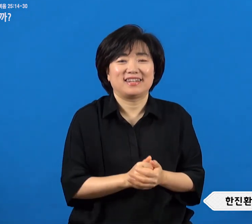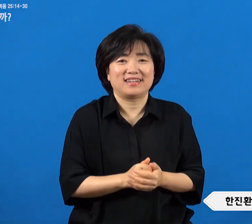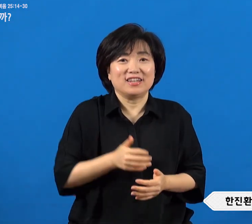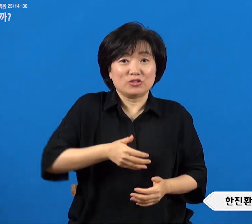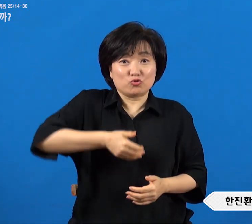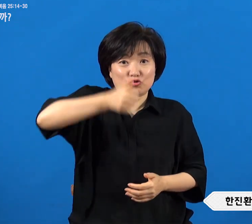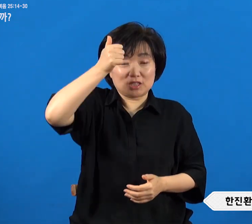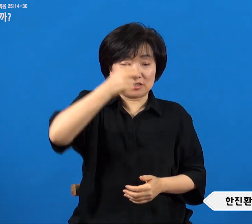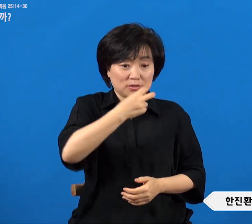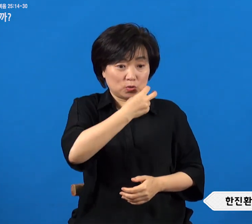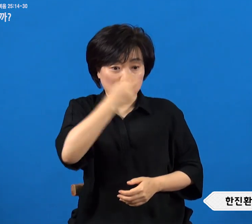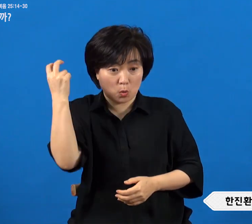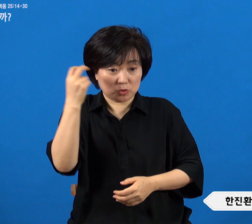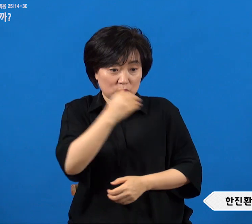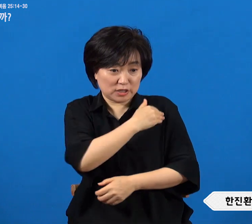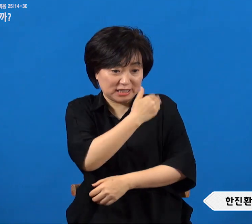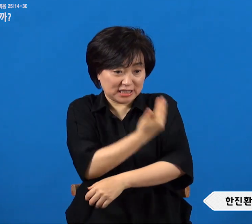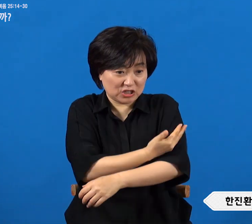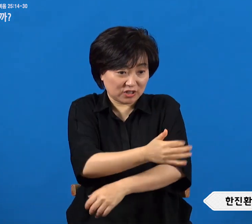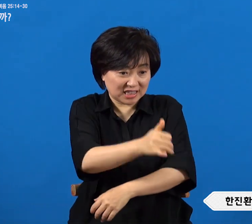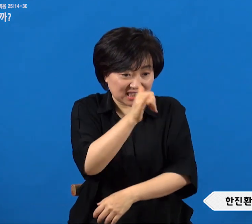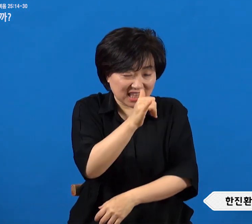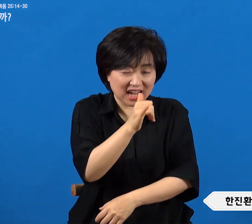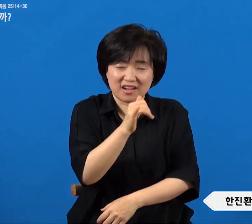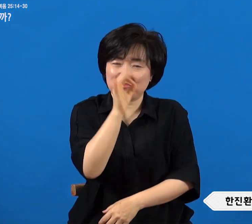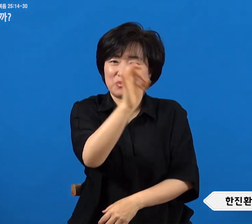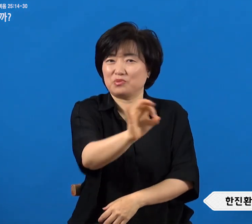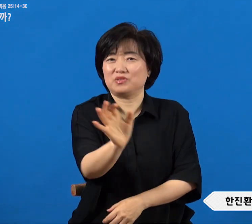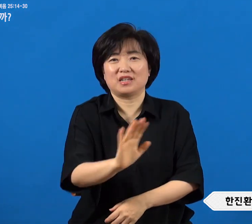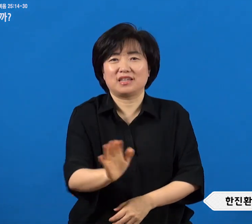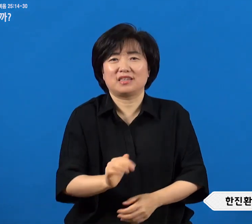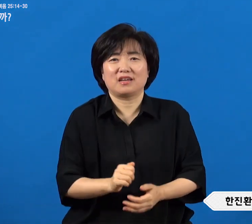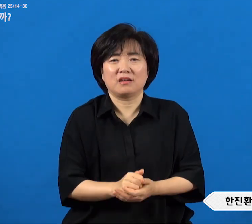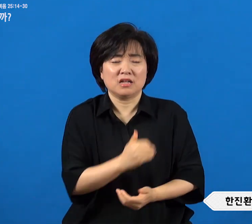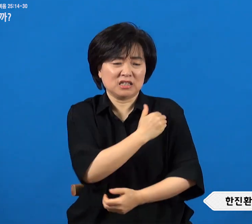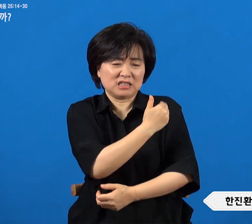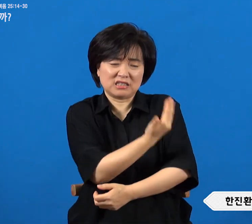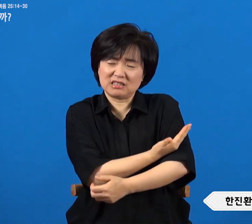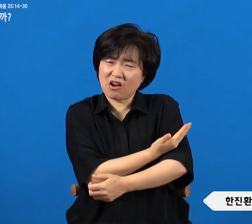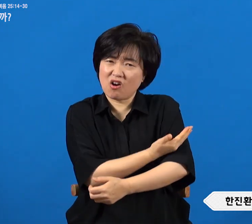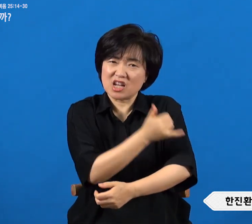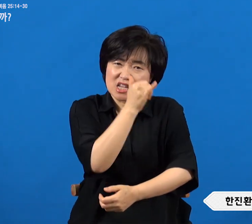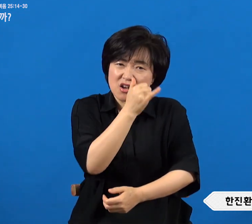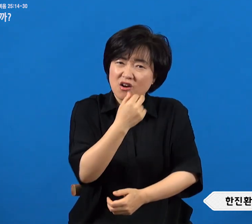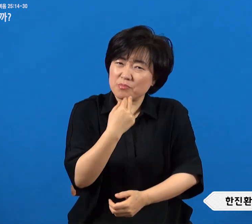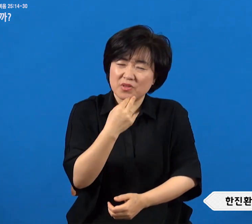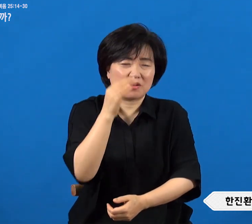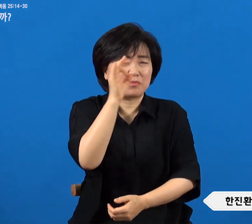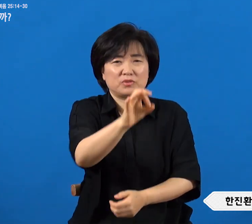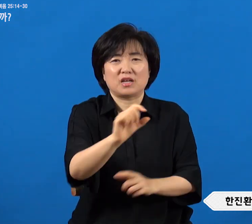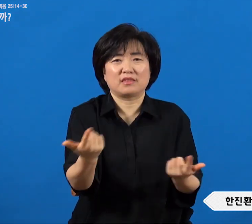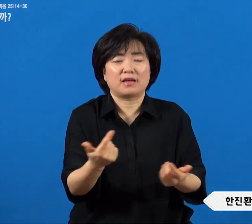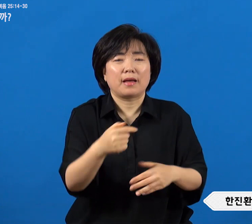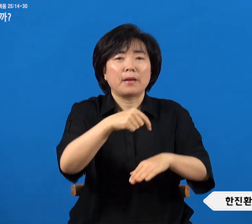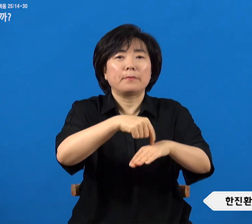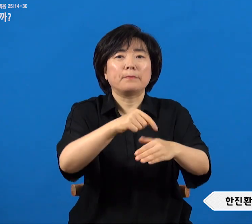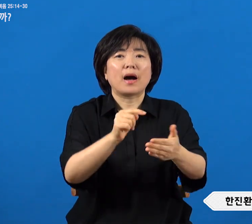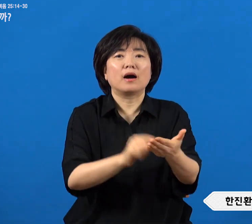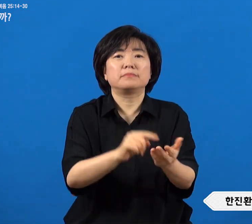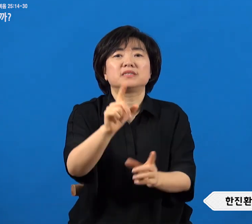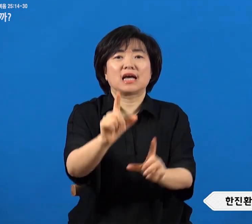주인은 똑똑하고 유능한 것을 먼저 보지 않습니다. 능력을 보지 않습니다. 마음의